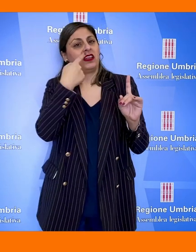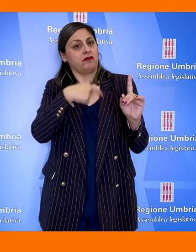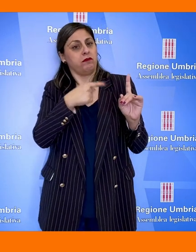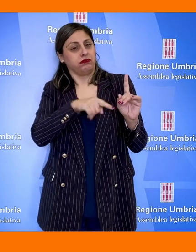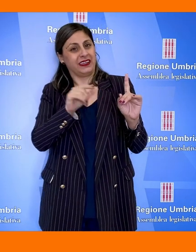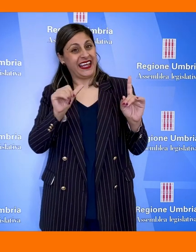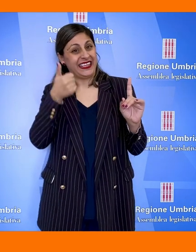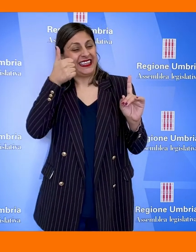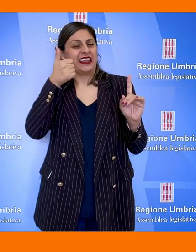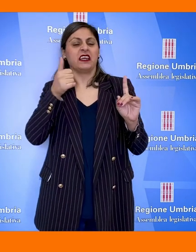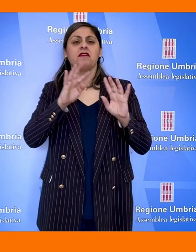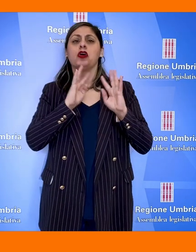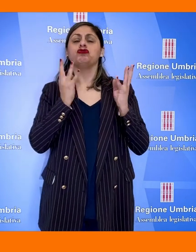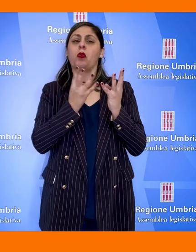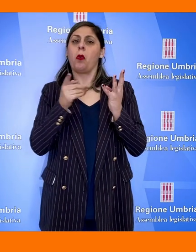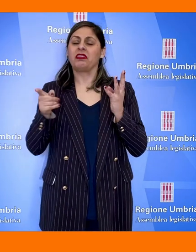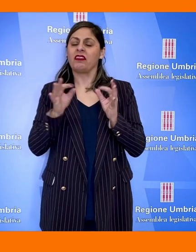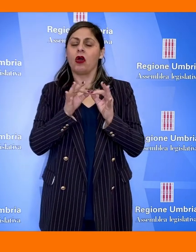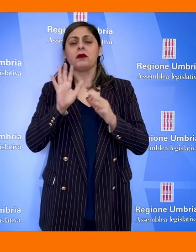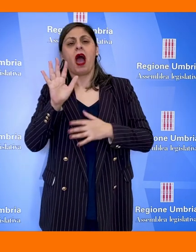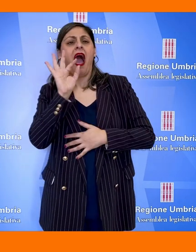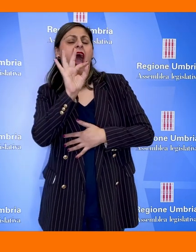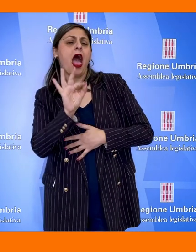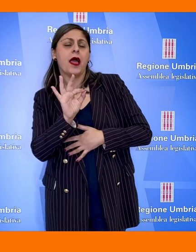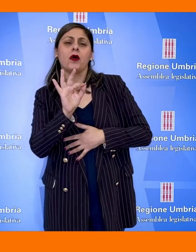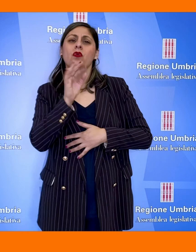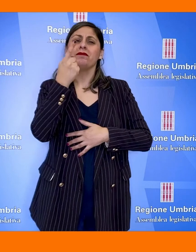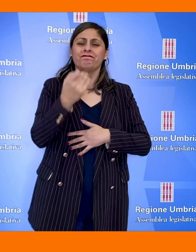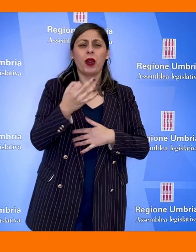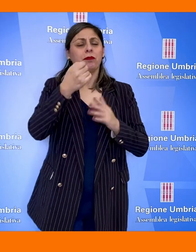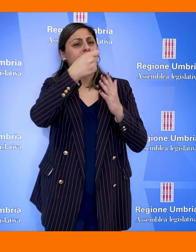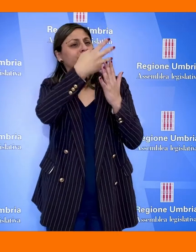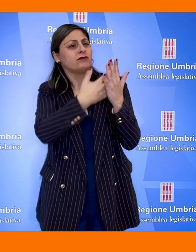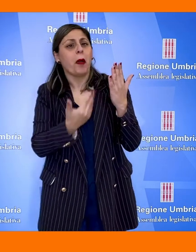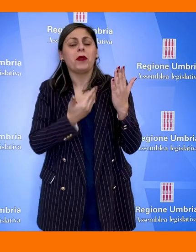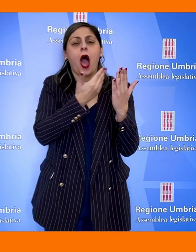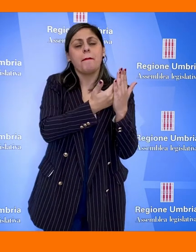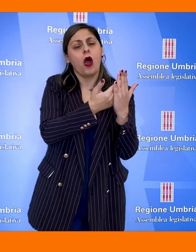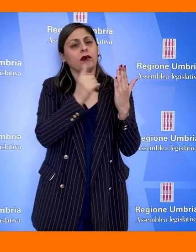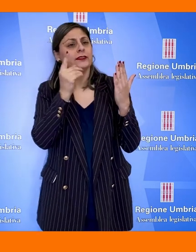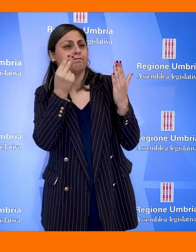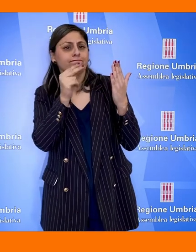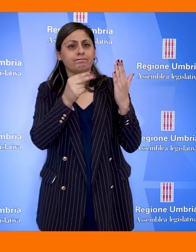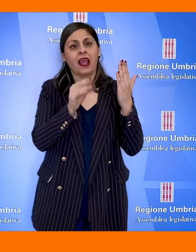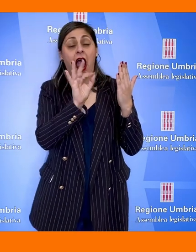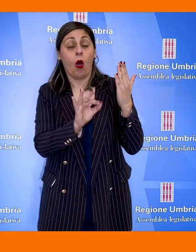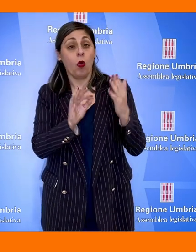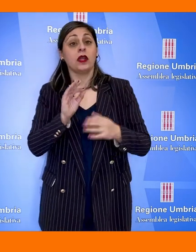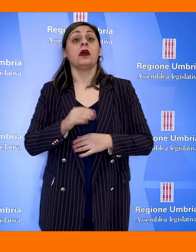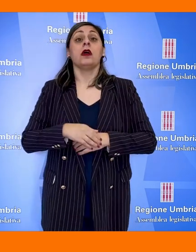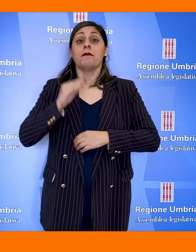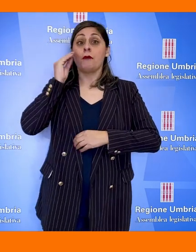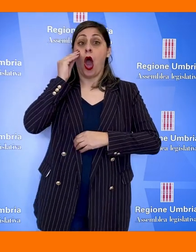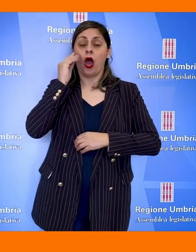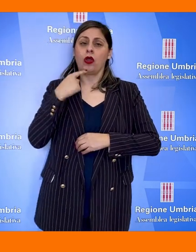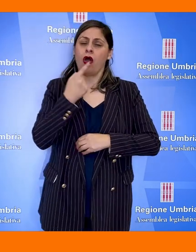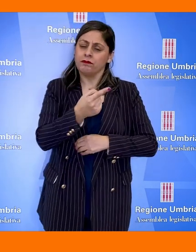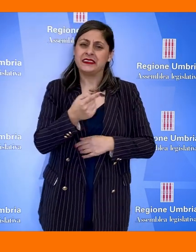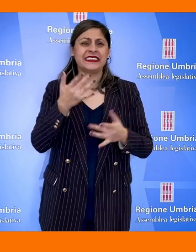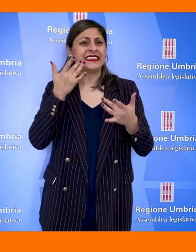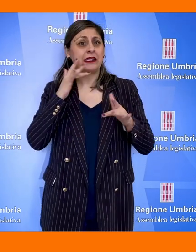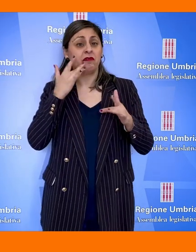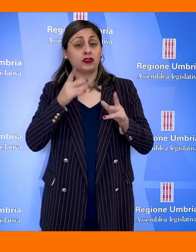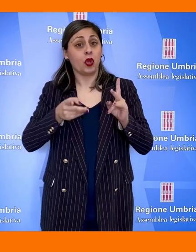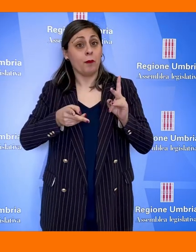dello spirito dell'iniziativa da parte della Giunta, pur con qualche osservazione sull'articolato della proposta. Morroni ha sottolineato